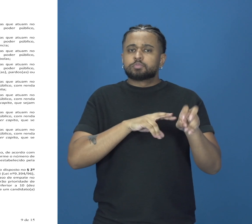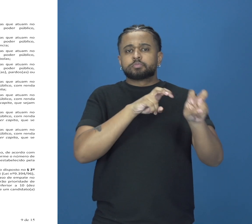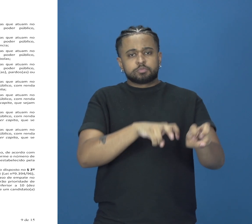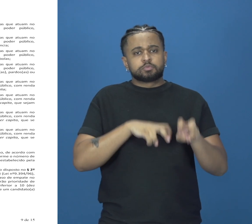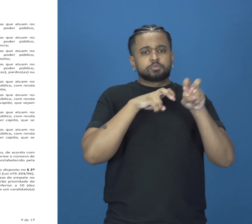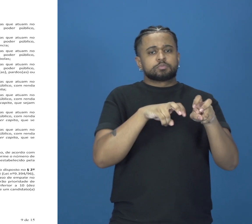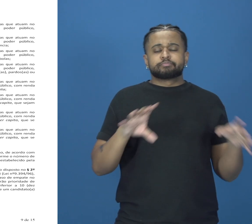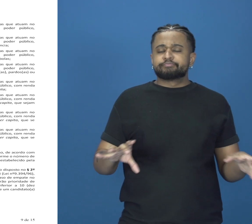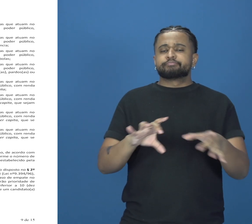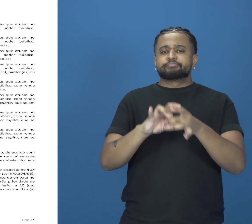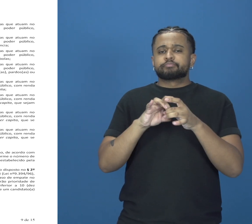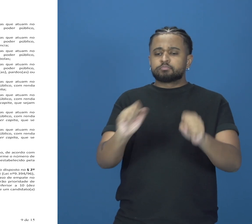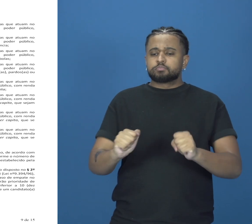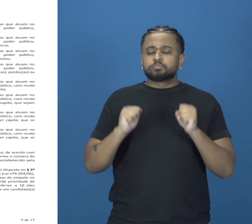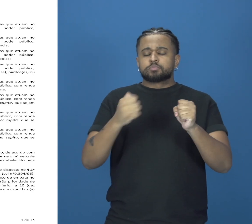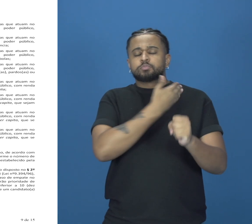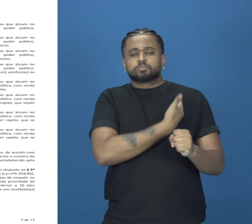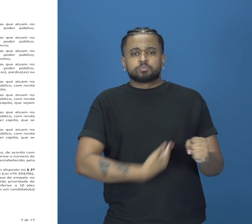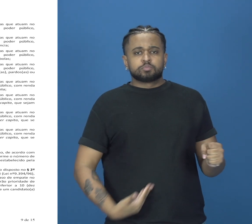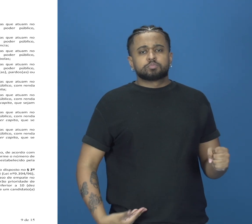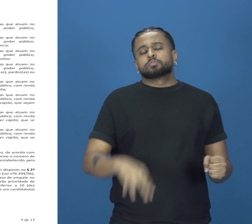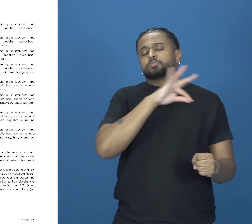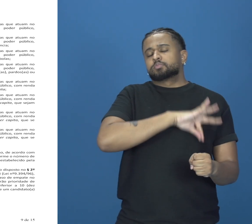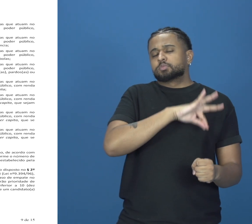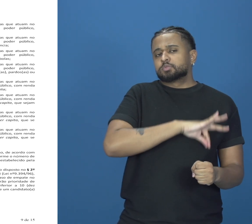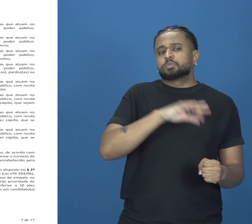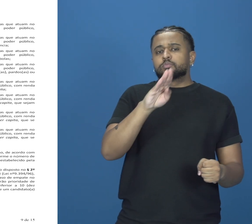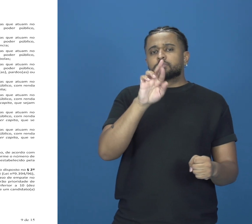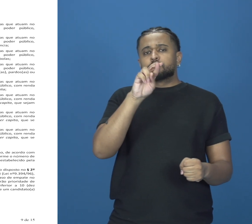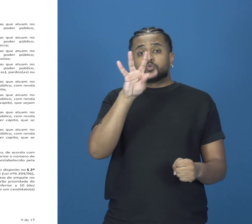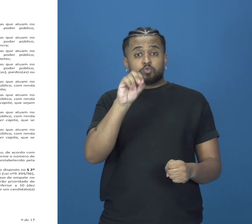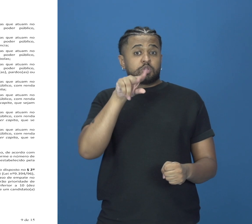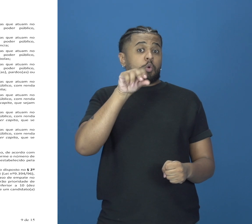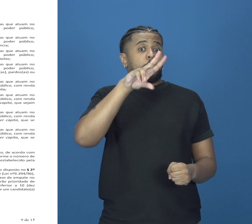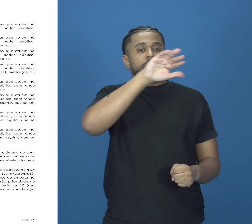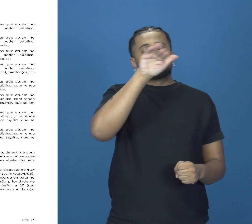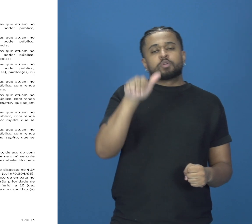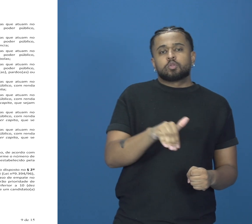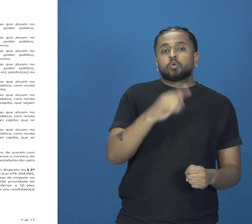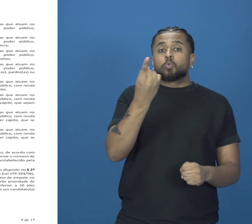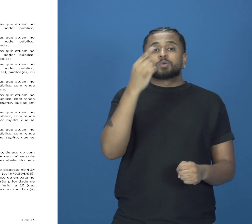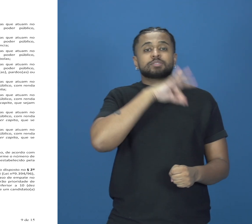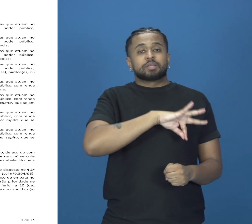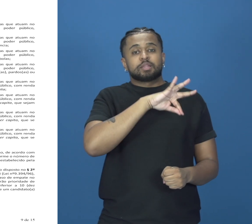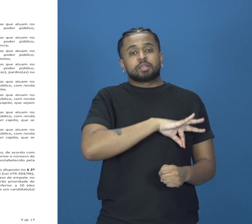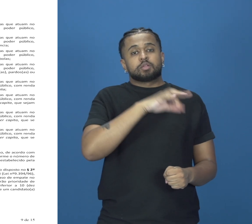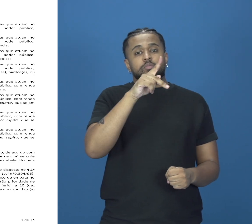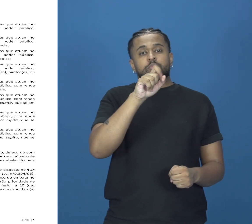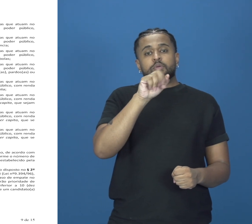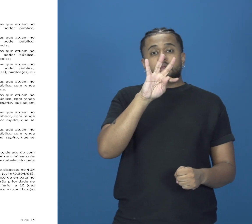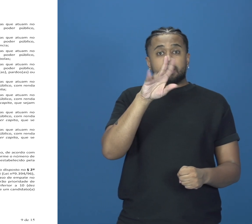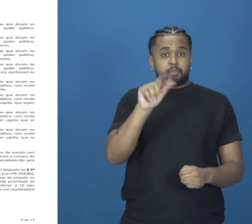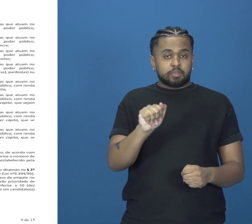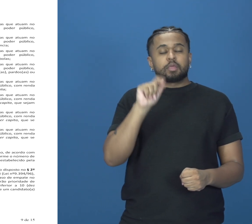campo, conveniadas com o poder público, com renda familiar bruta igual ou inferior a um salário mínimo per